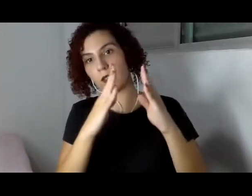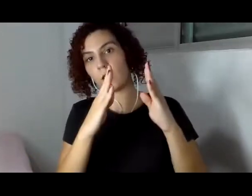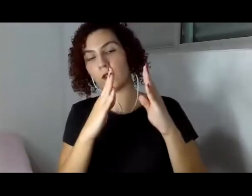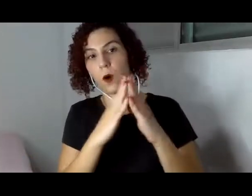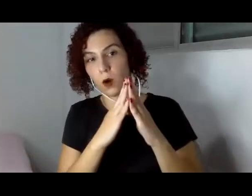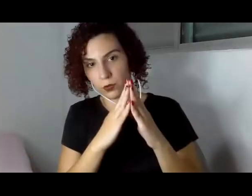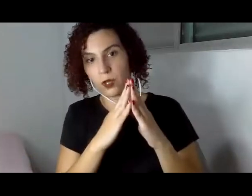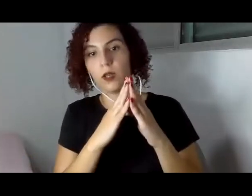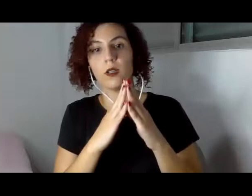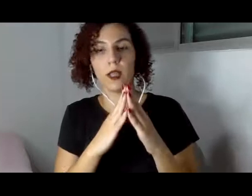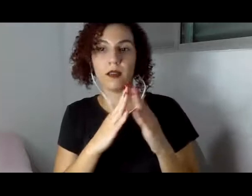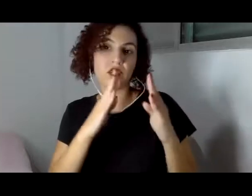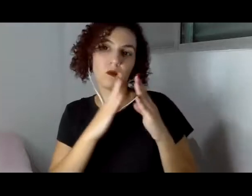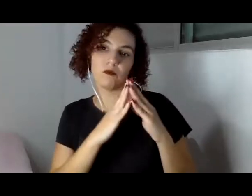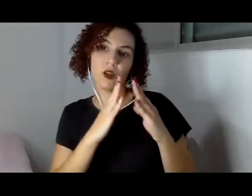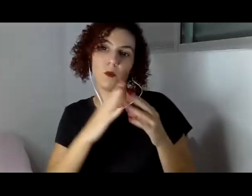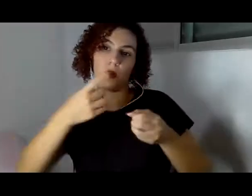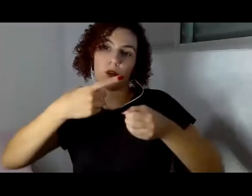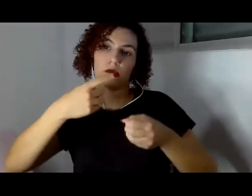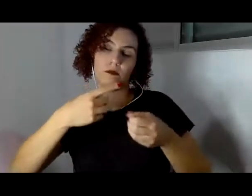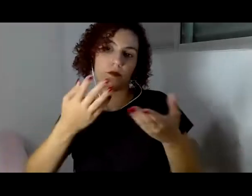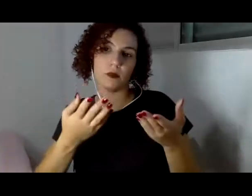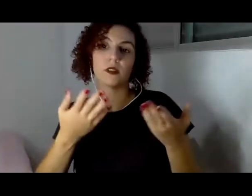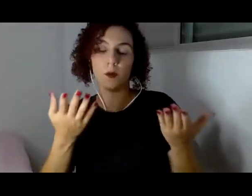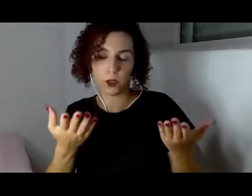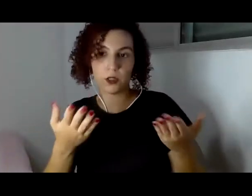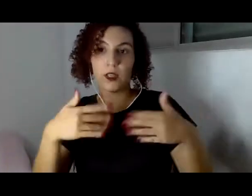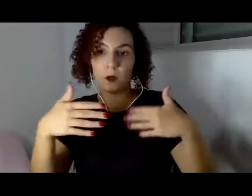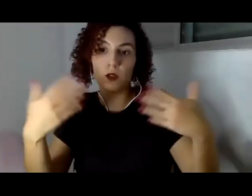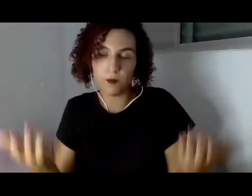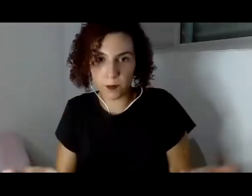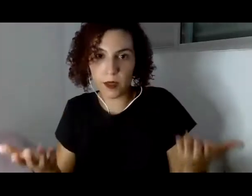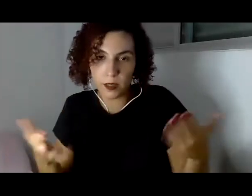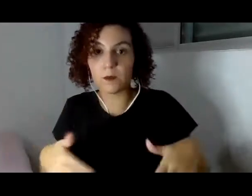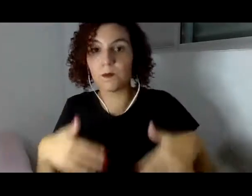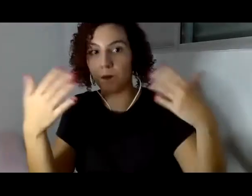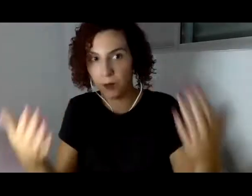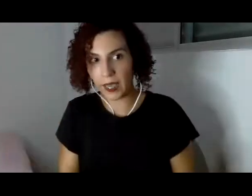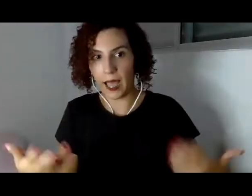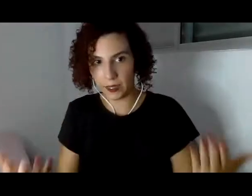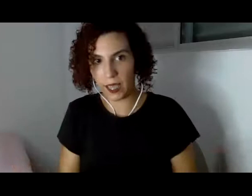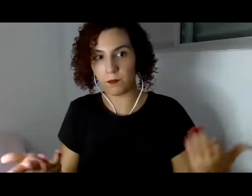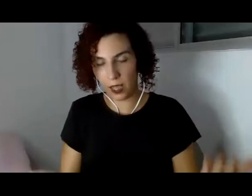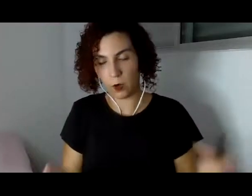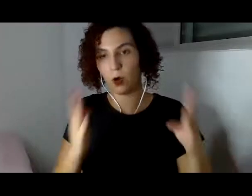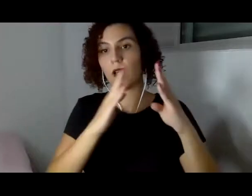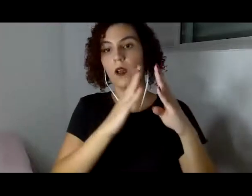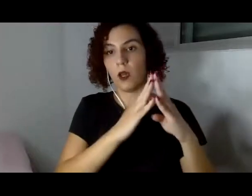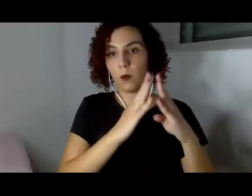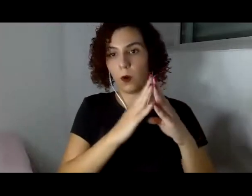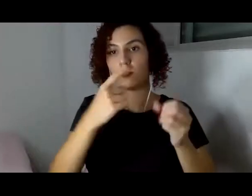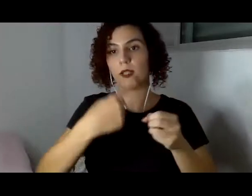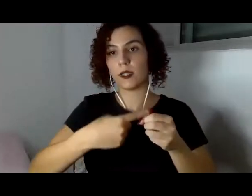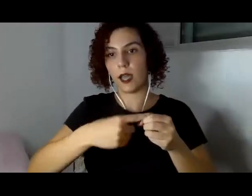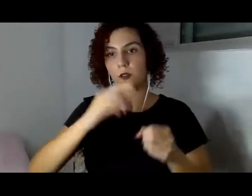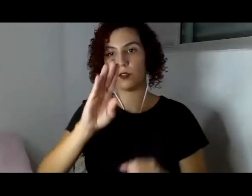casa, é o sinal de moro, né? Então, eu moro. Você pode, inclusive, explicar, né? Melhor.